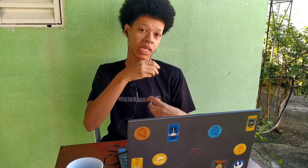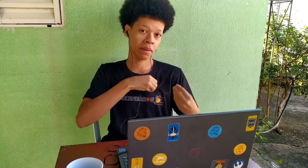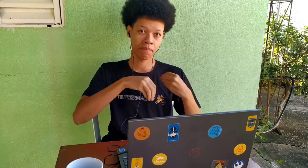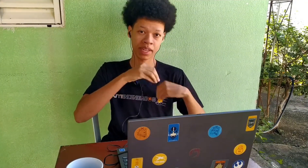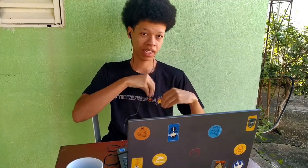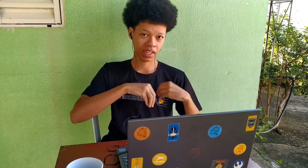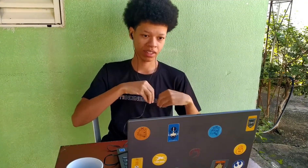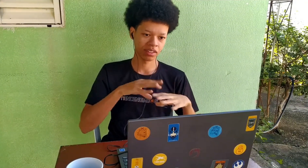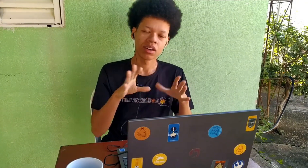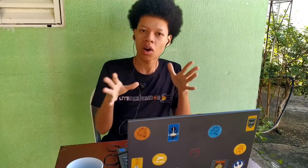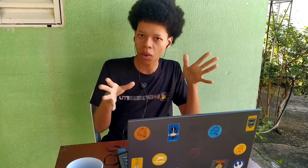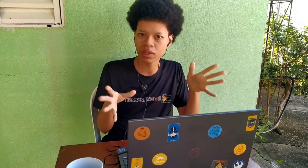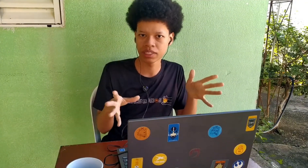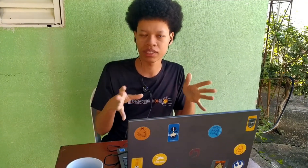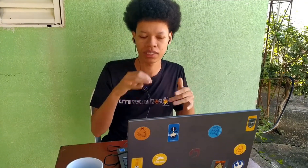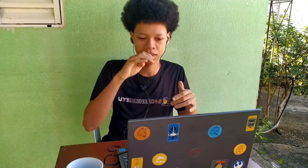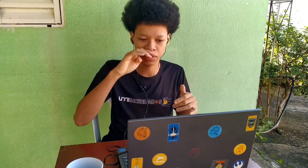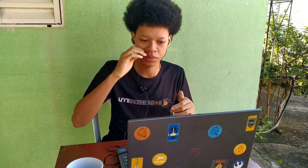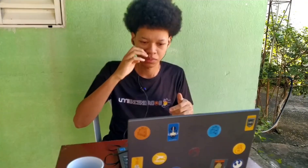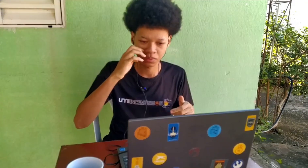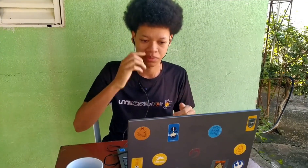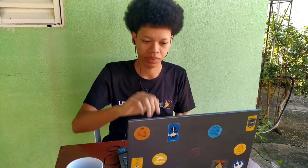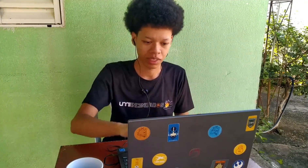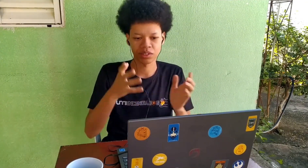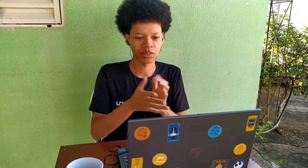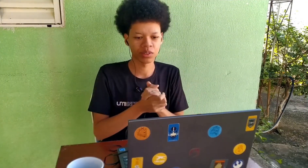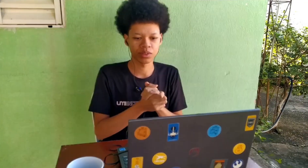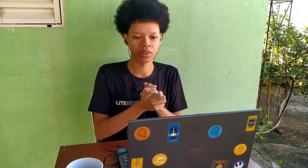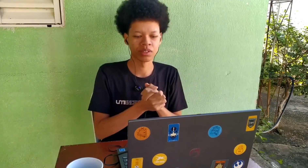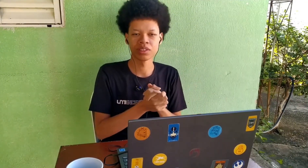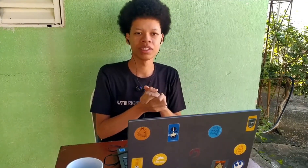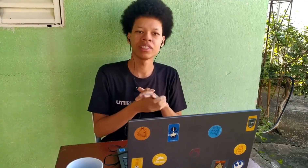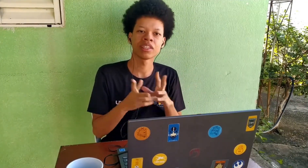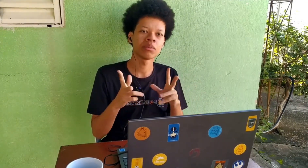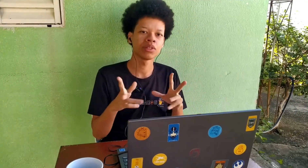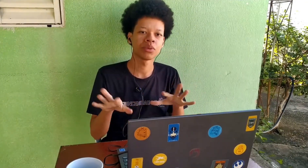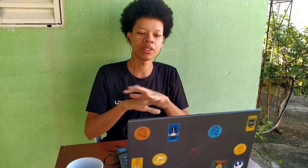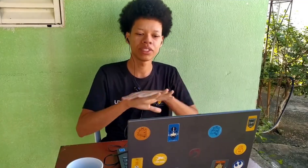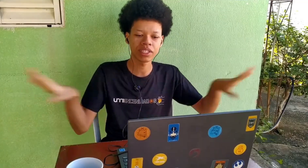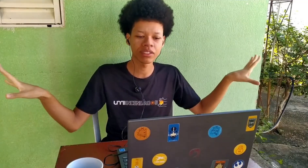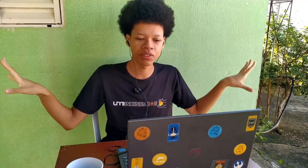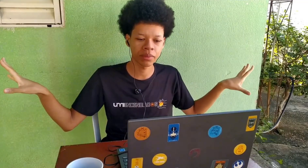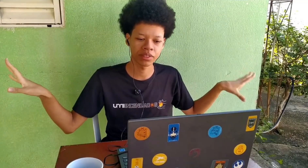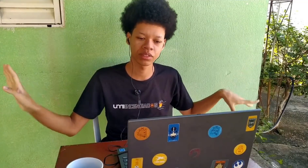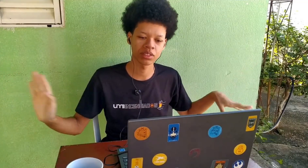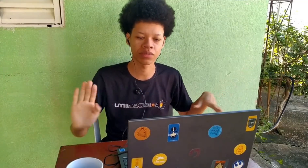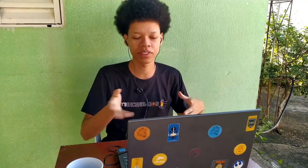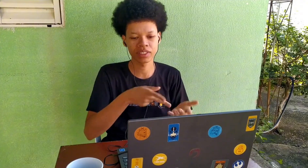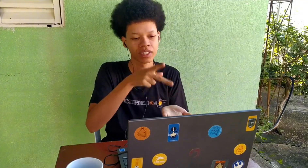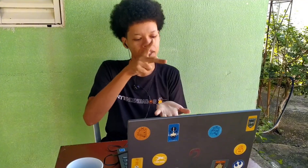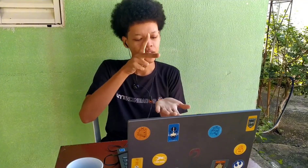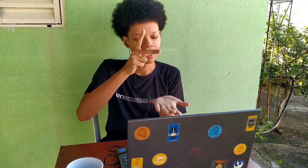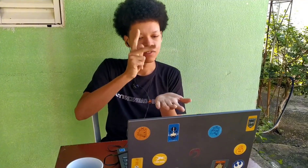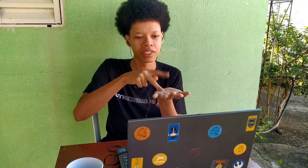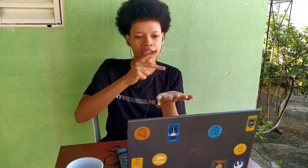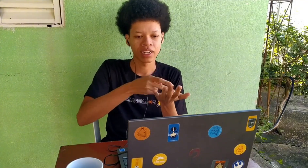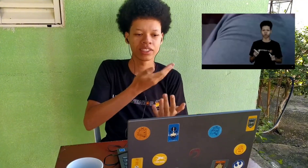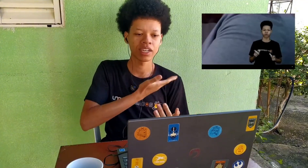você pecar, algo assim, entendeu? Eu literalmente omiti as informações, eu fiz verdade,